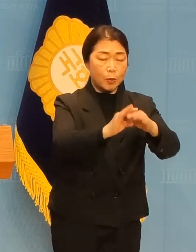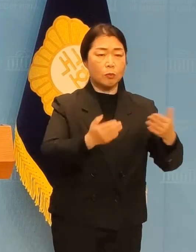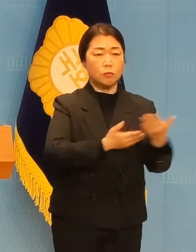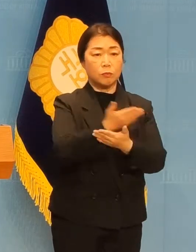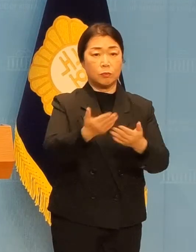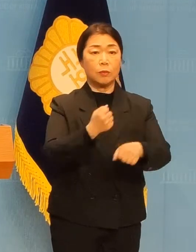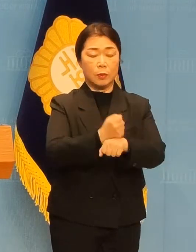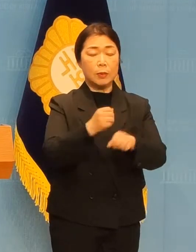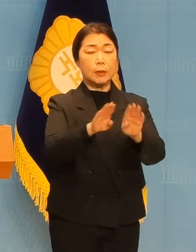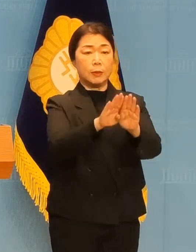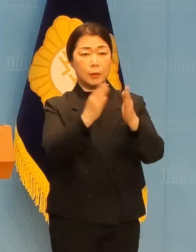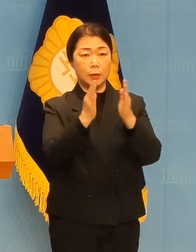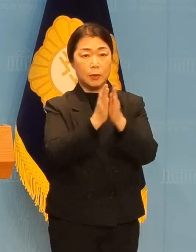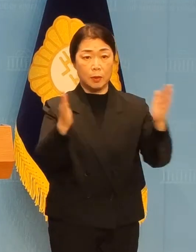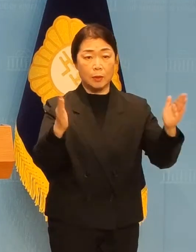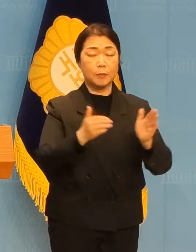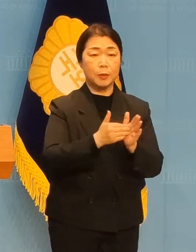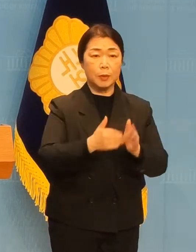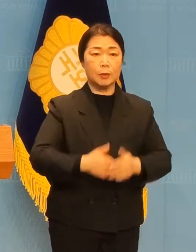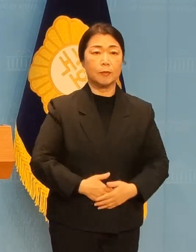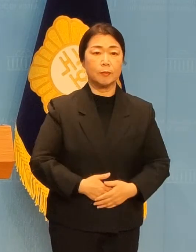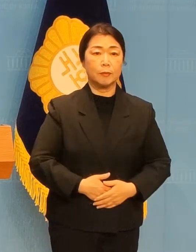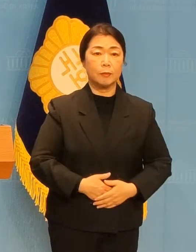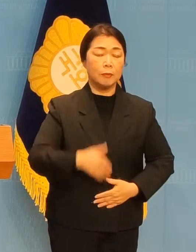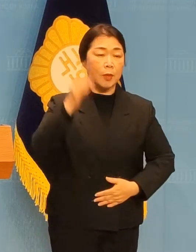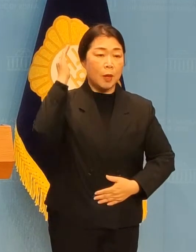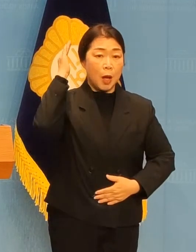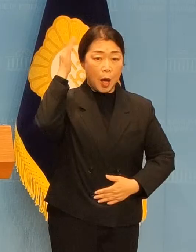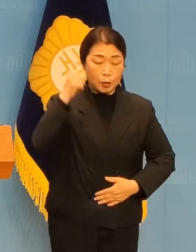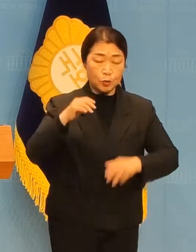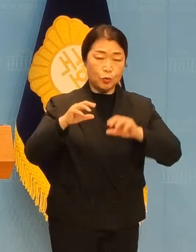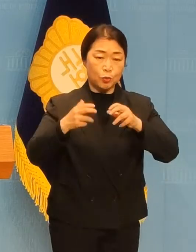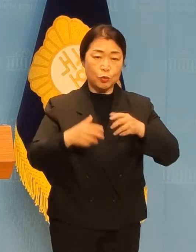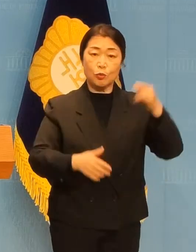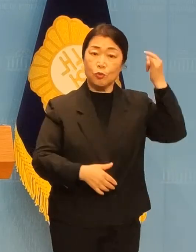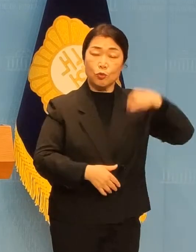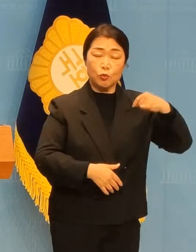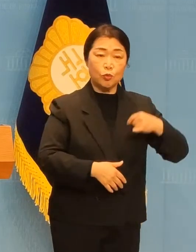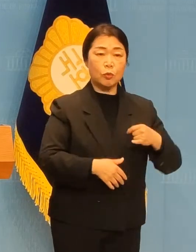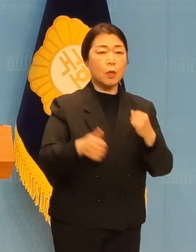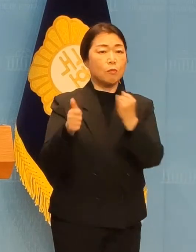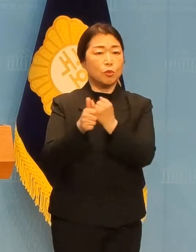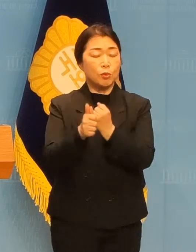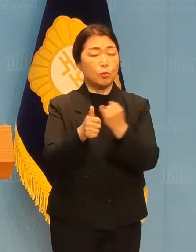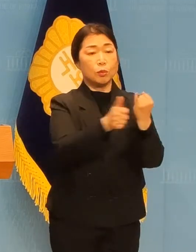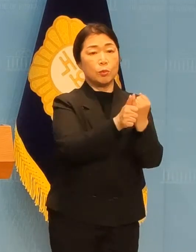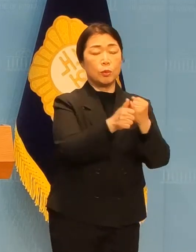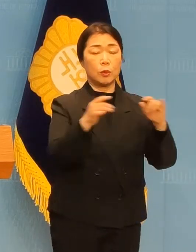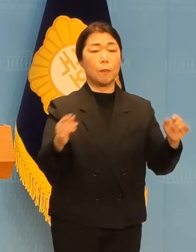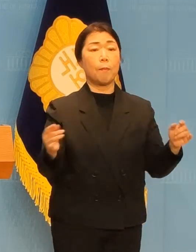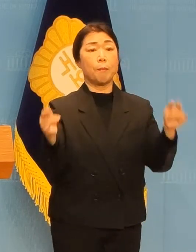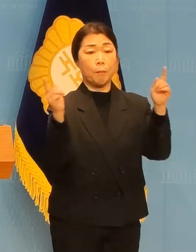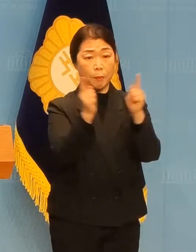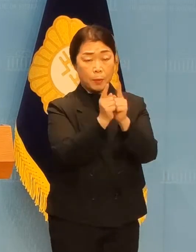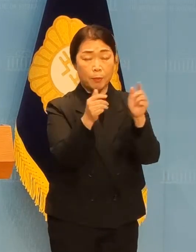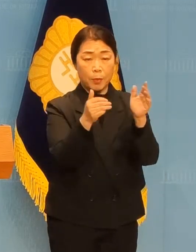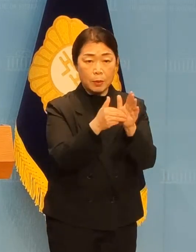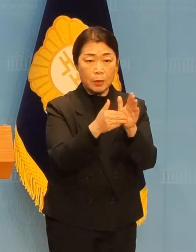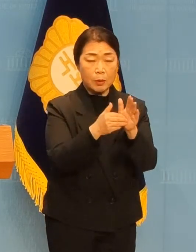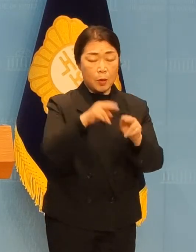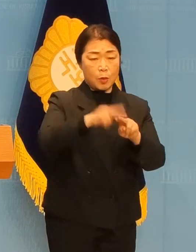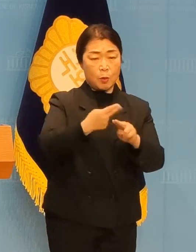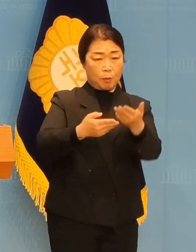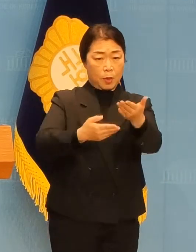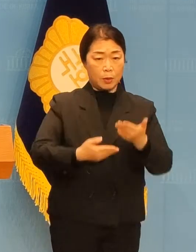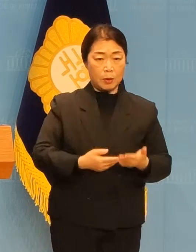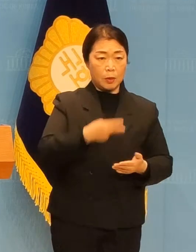열었습니다. 한중 정상 부부가 격이 없이 어우러져 시진핑 주석에게서 선물 받은 샤오미